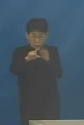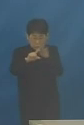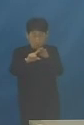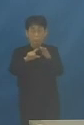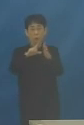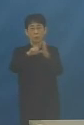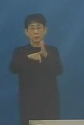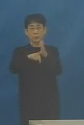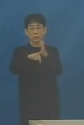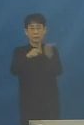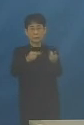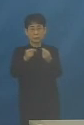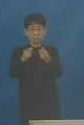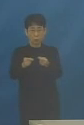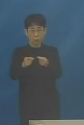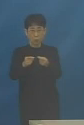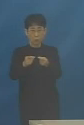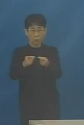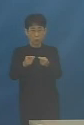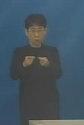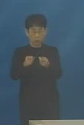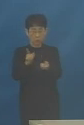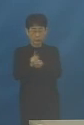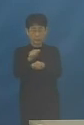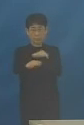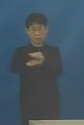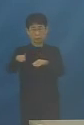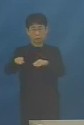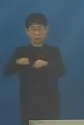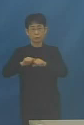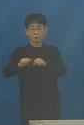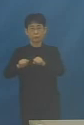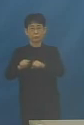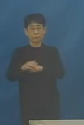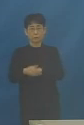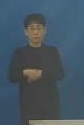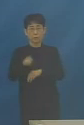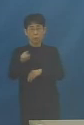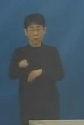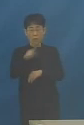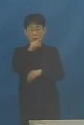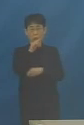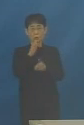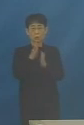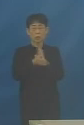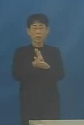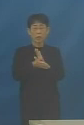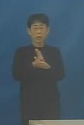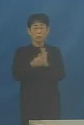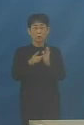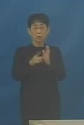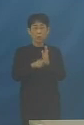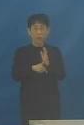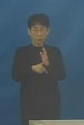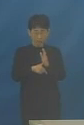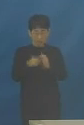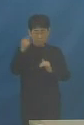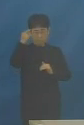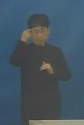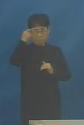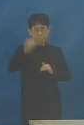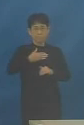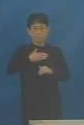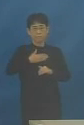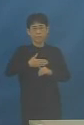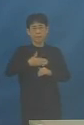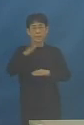徹底して対策をとるということが重要だというのが本県がyeahまああの非常にあの2冠をしているところで